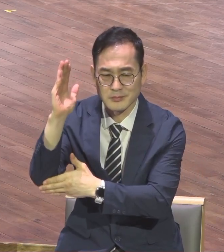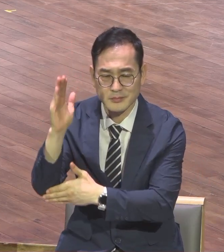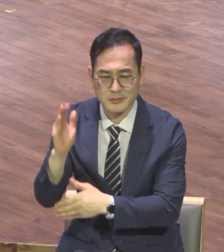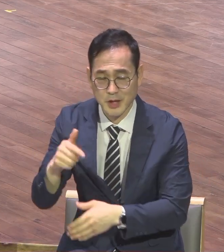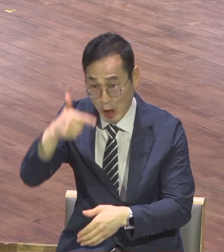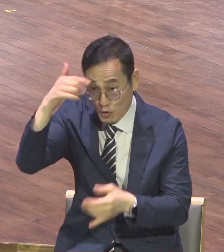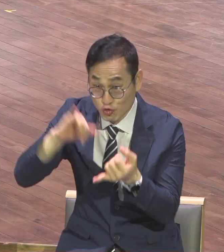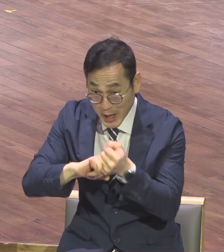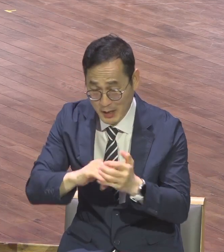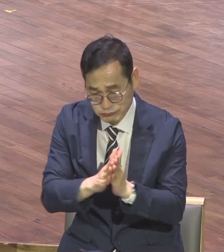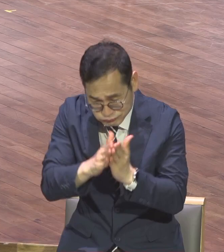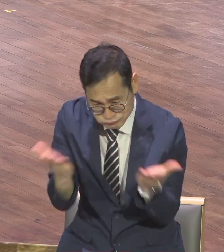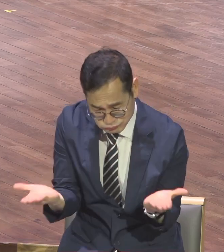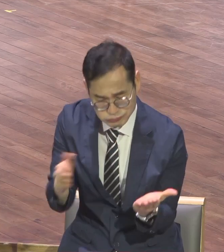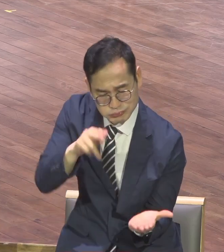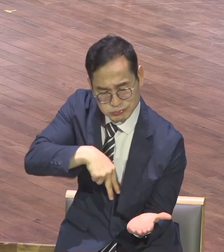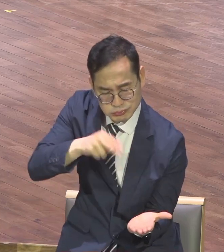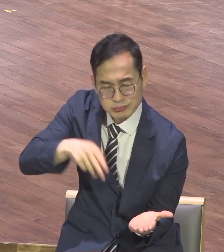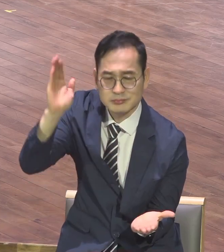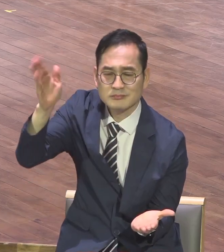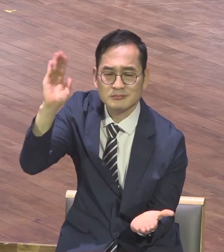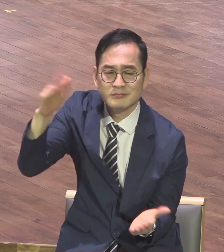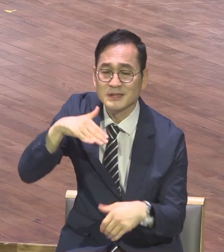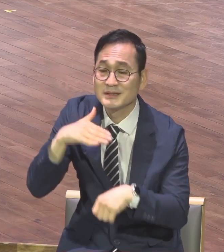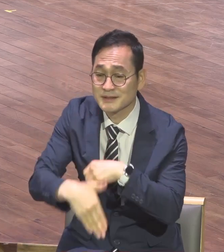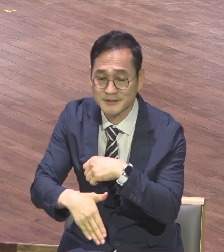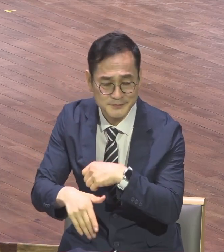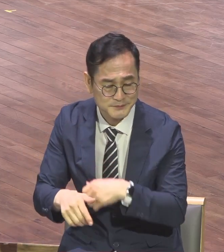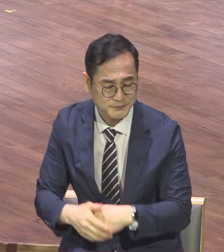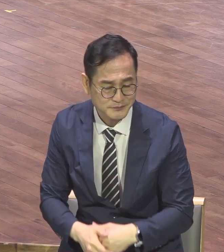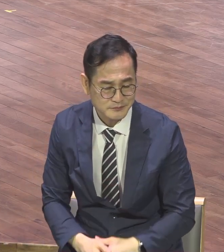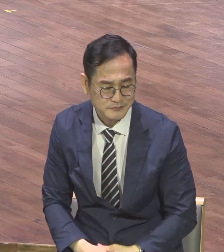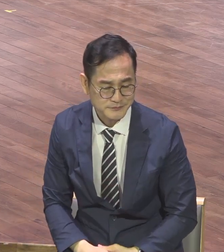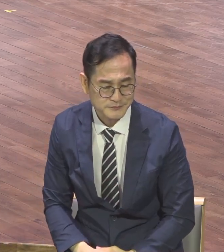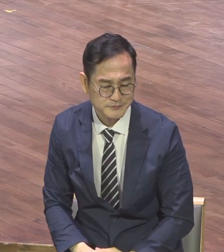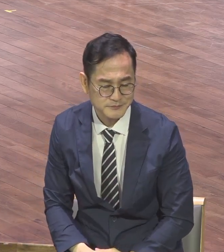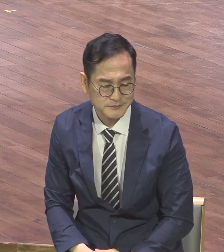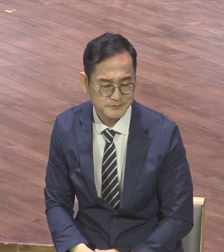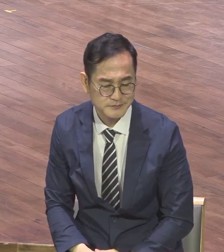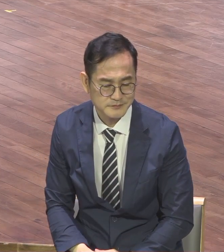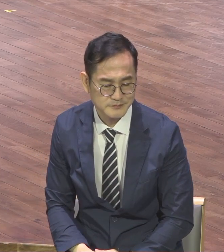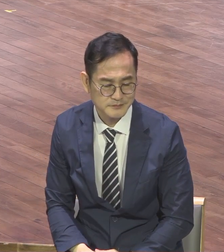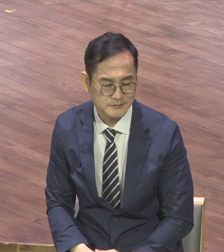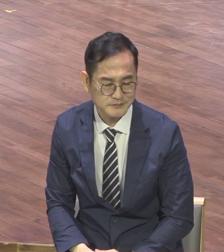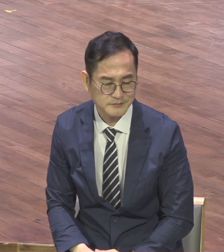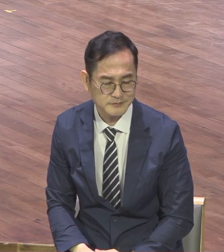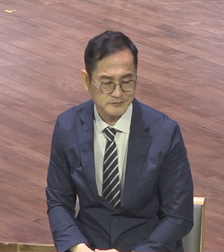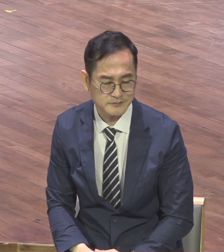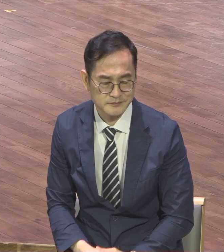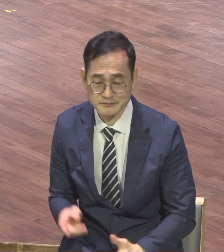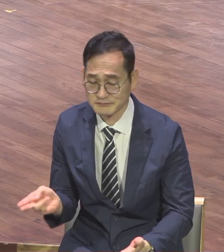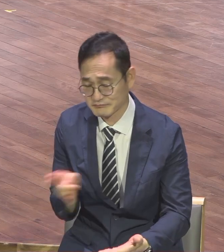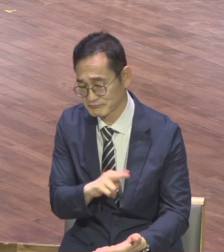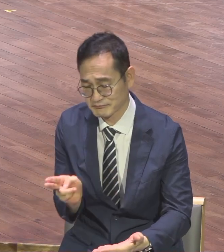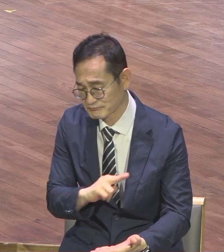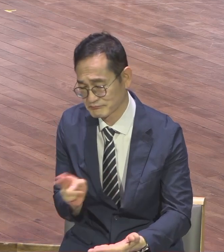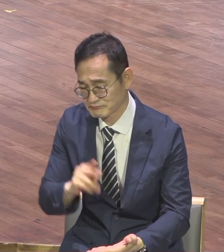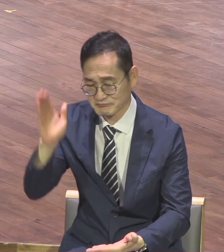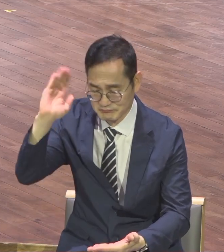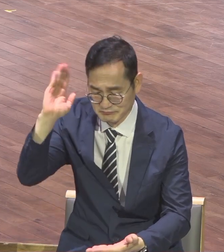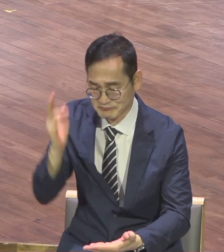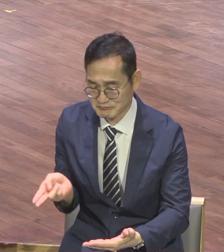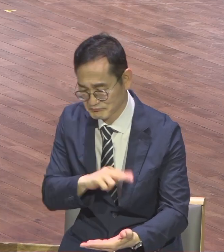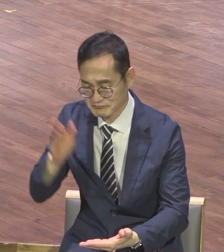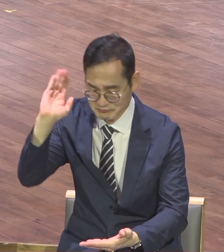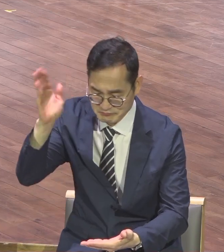되는데 율법서 중에서 한 곳과 선지서 중에서 한 곳을 차례로 읽습니다.